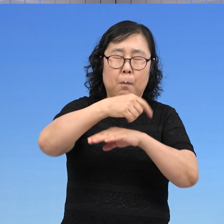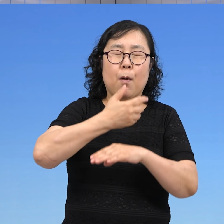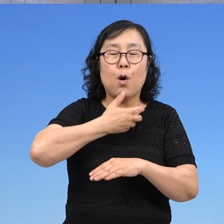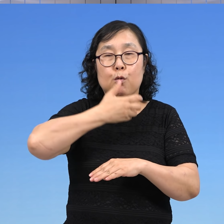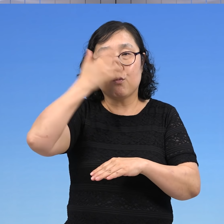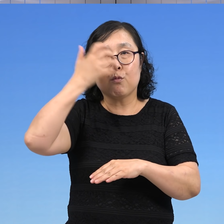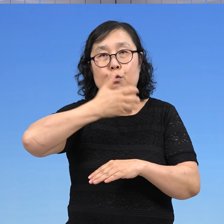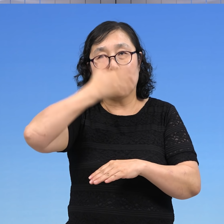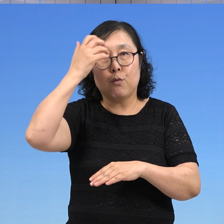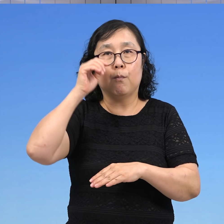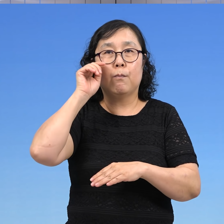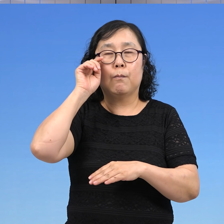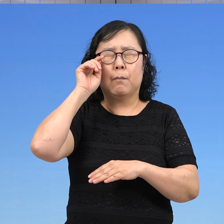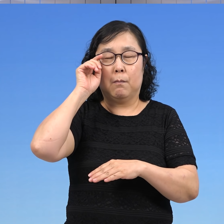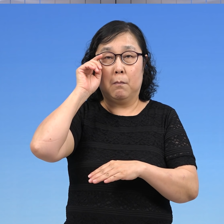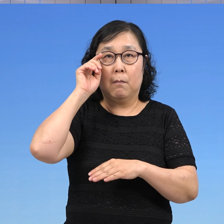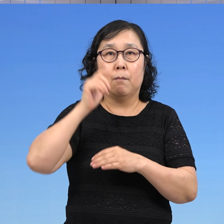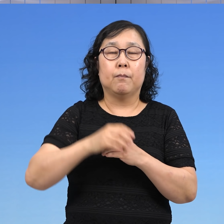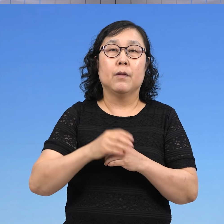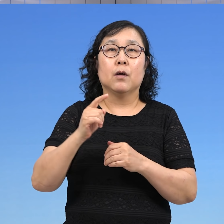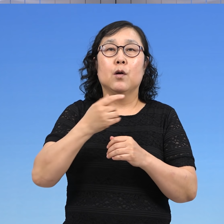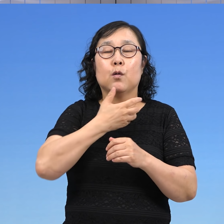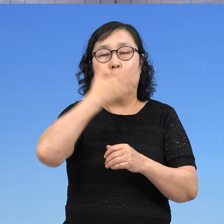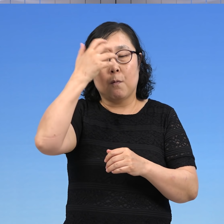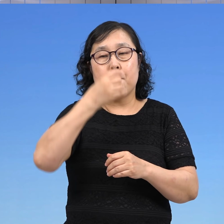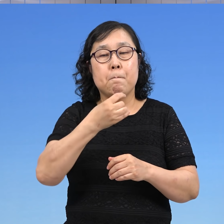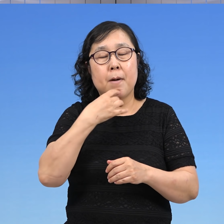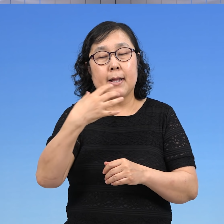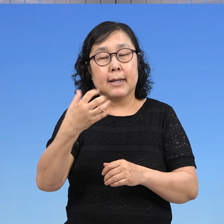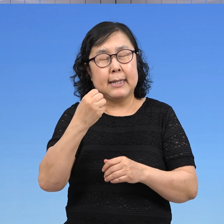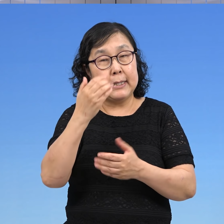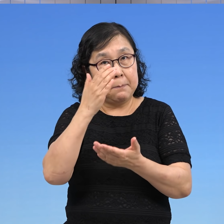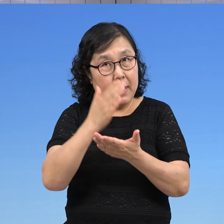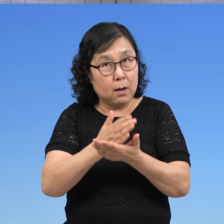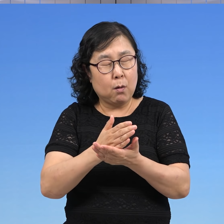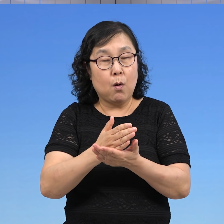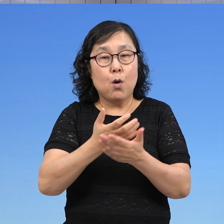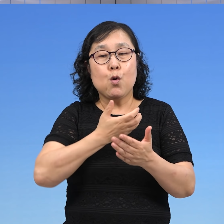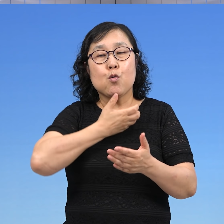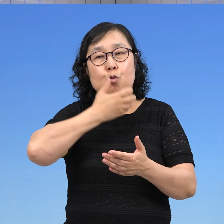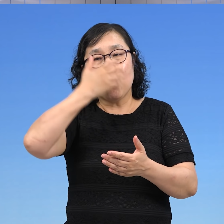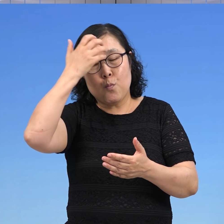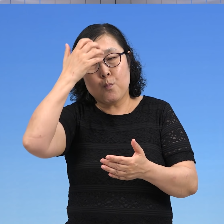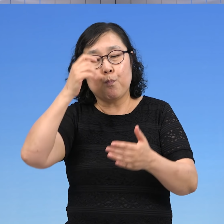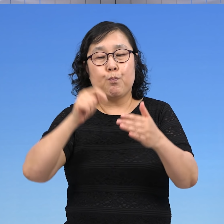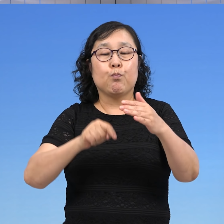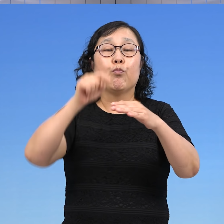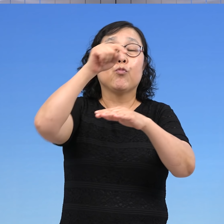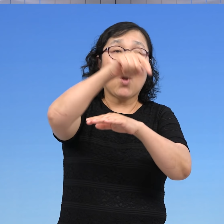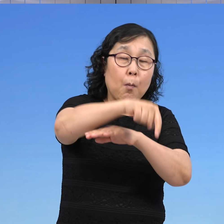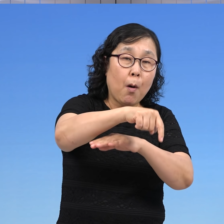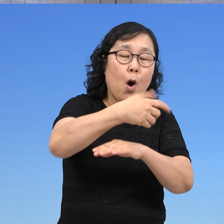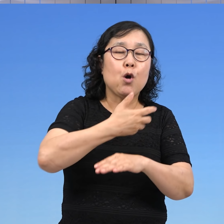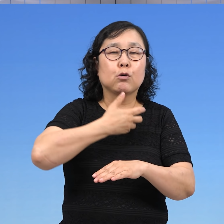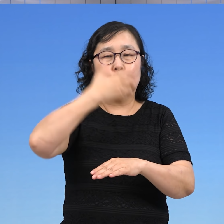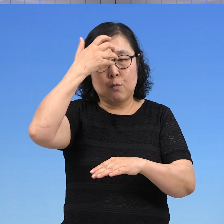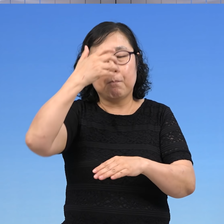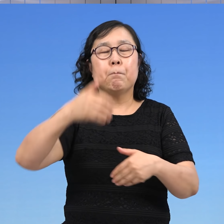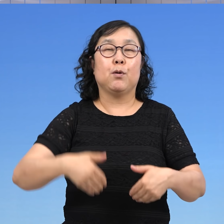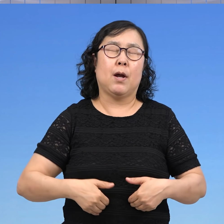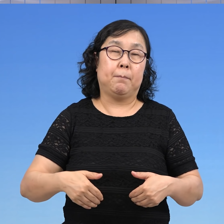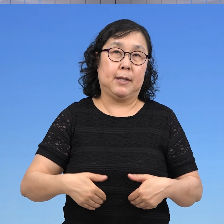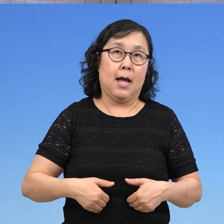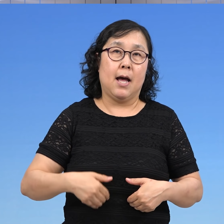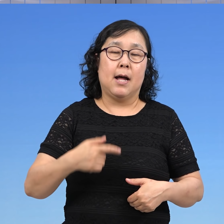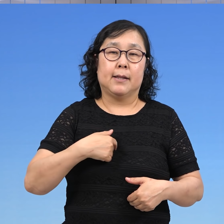통영의 복을 누리기 원합니다 에 우리 바꾸는 꿈이에요 그 꿈만 꾸는 게 아니에요 꿈 너머 꿈이 뭐예요 그 꿈 이루어 졌을 때